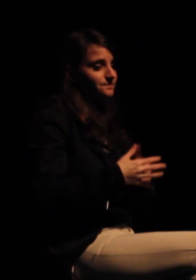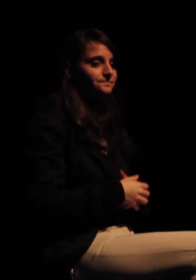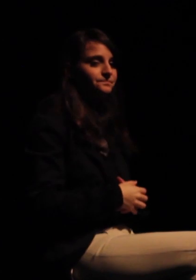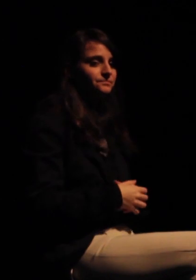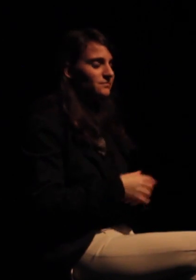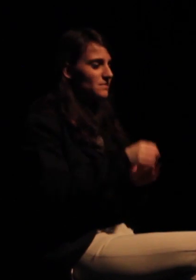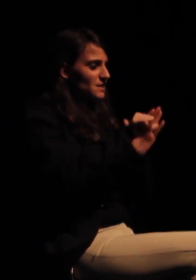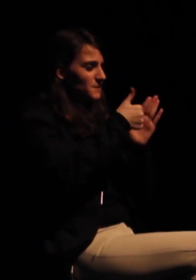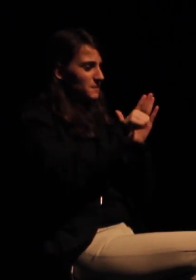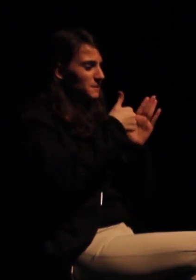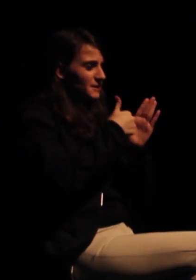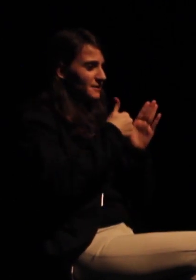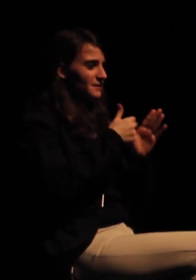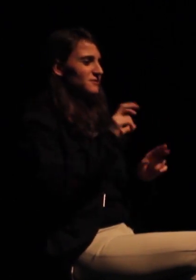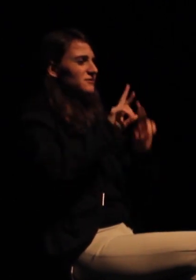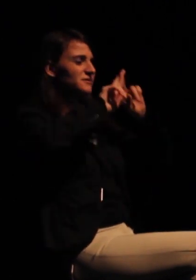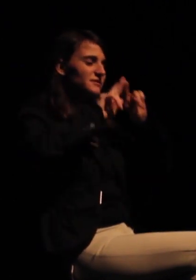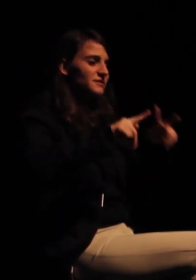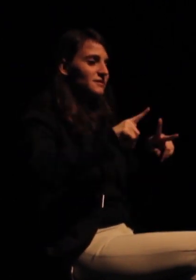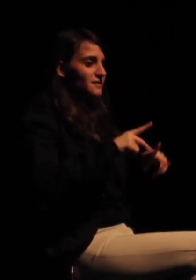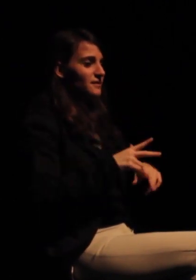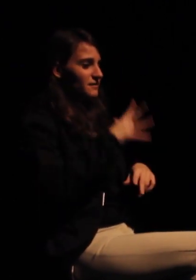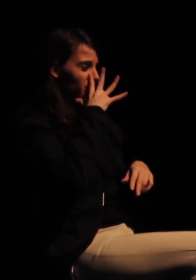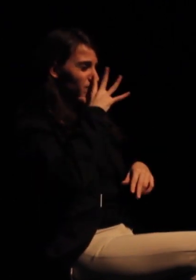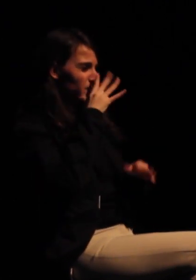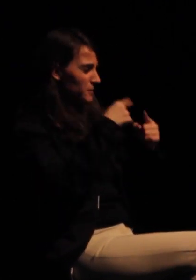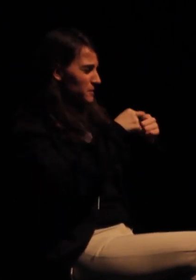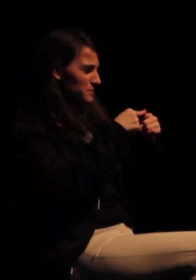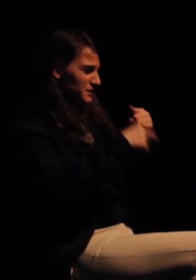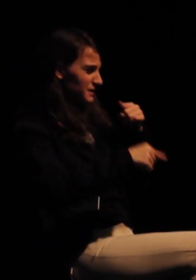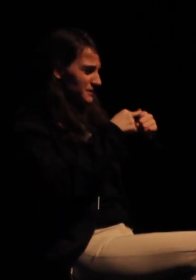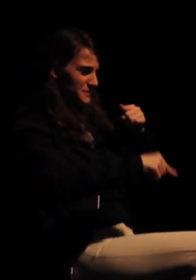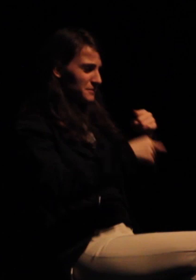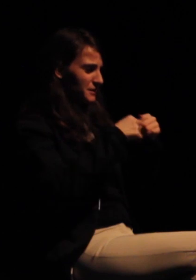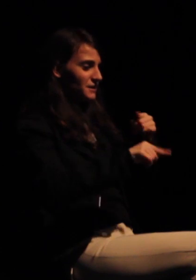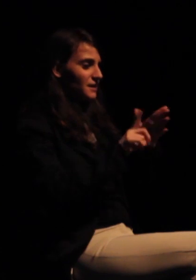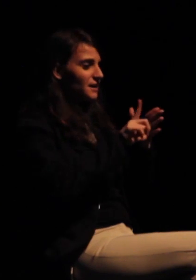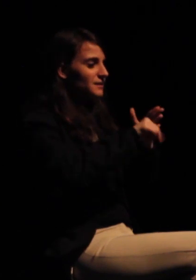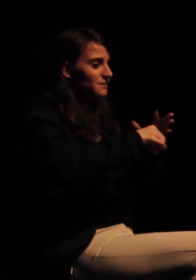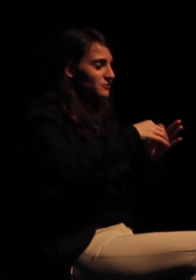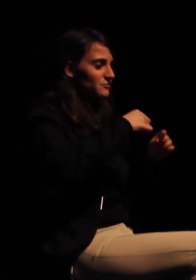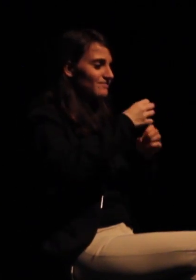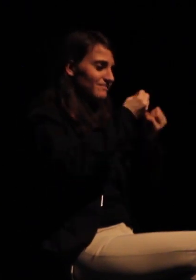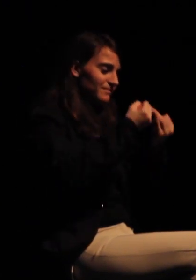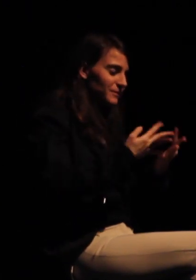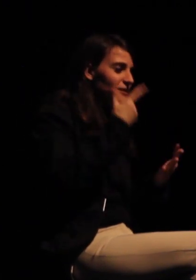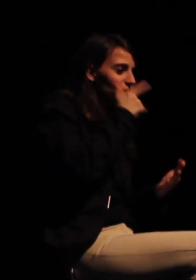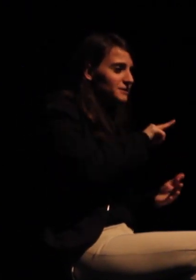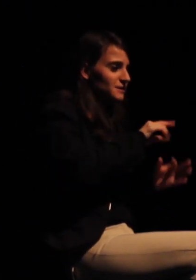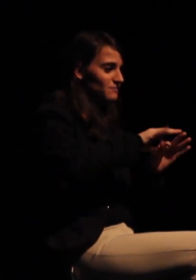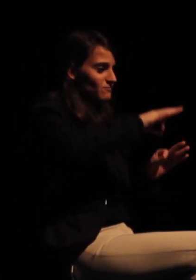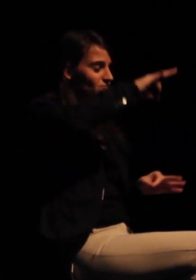muito estapafúrdias, vamos dizer. Não combinava nada, a gente nem sabia. Depois foi engrenando e até